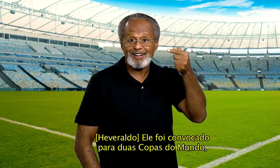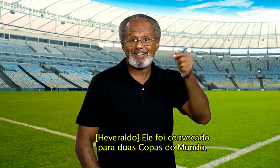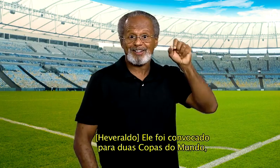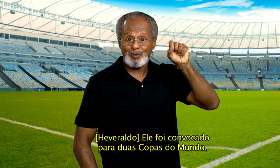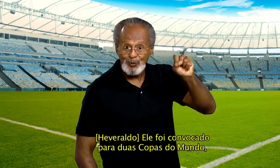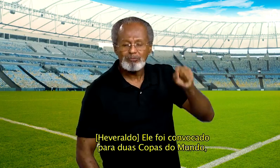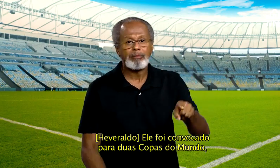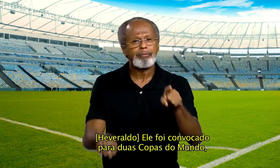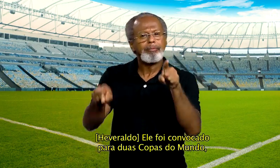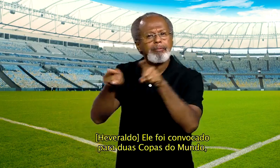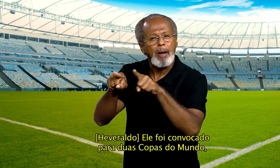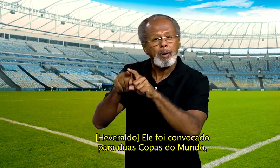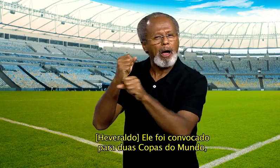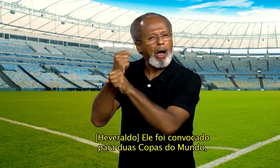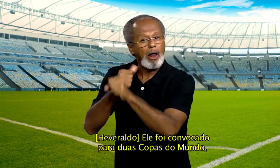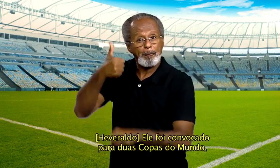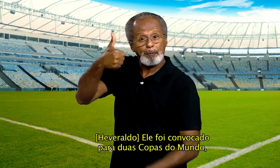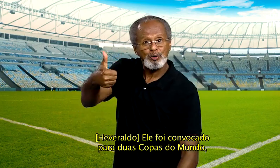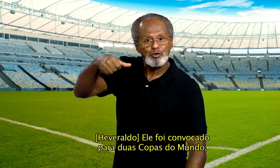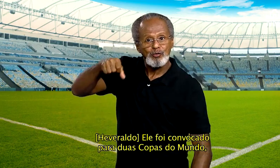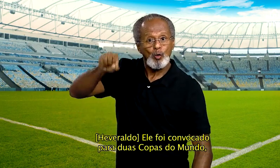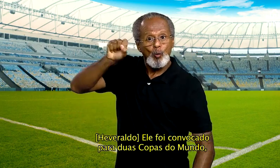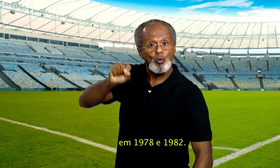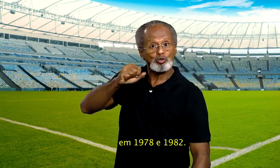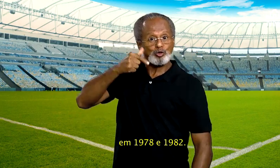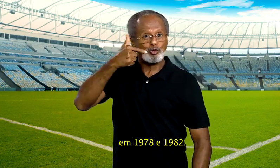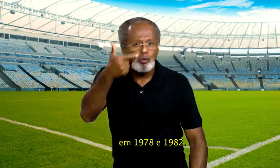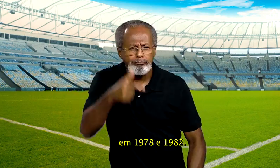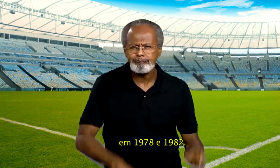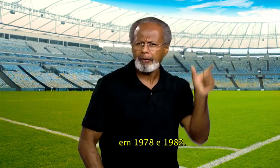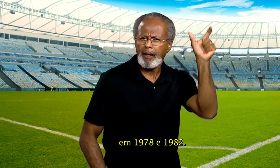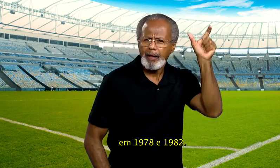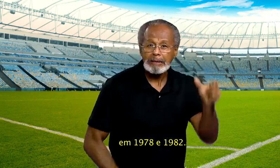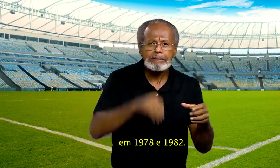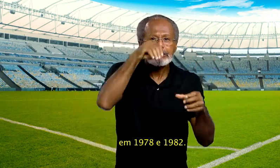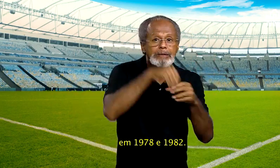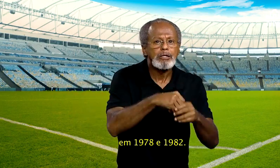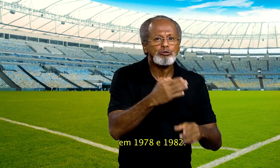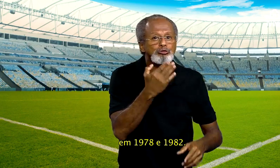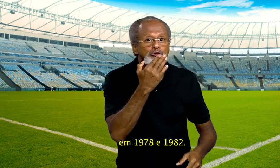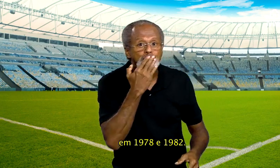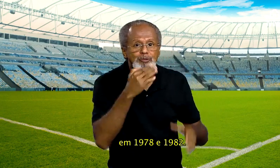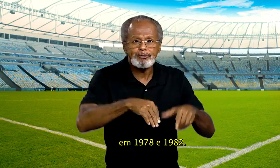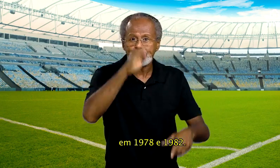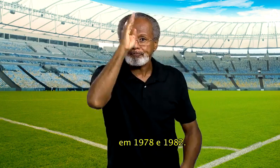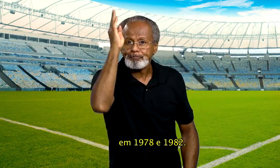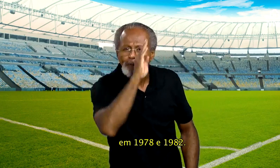Ele foi convocado para duas Copas do Mundo, em 1978